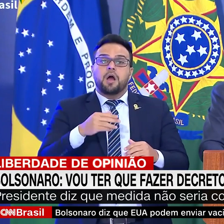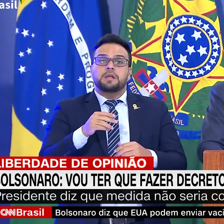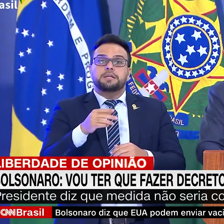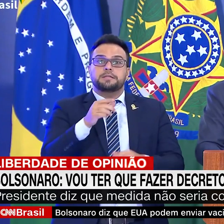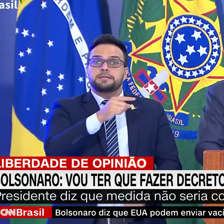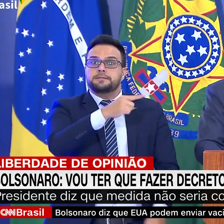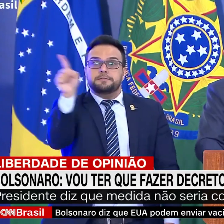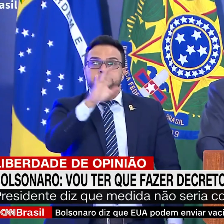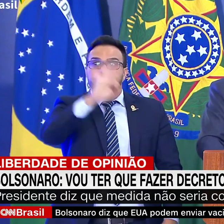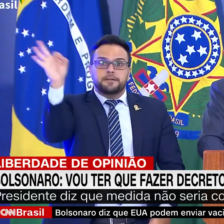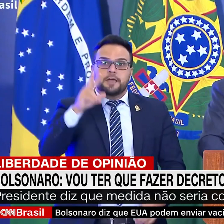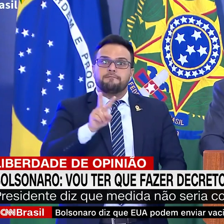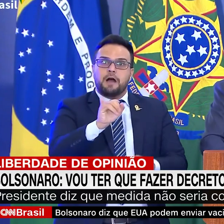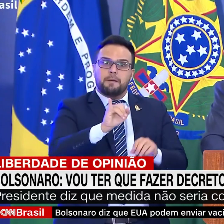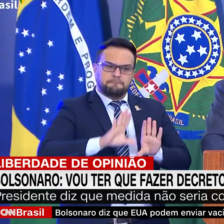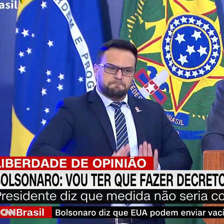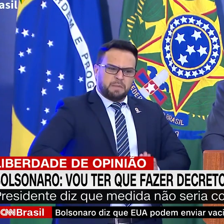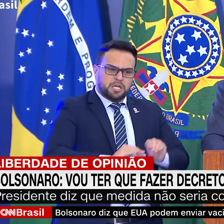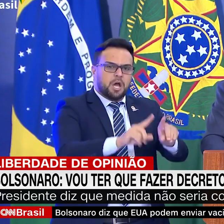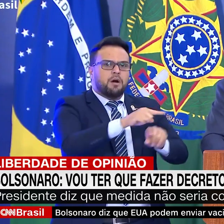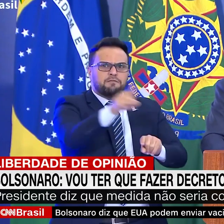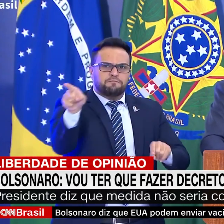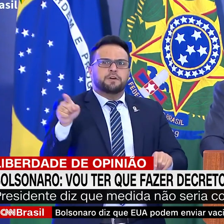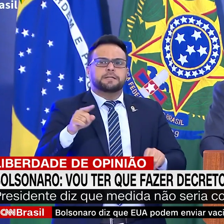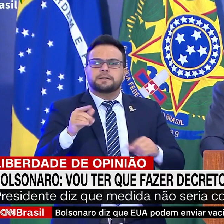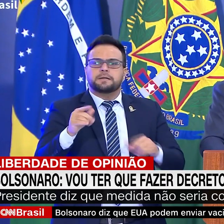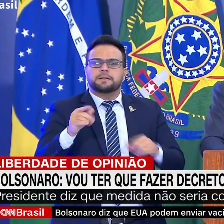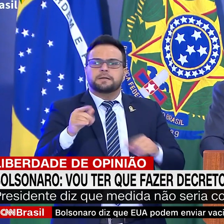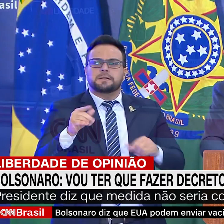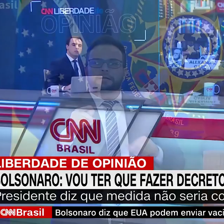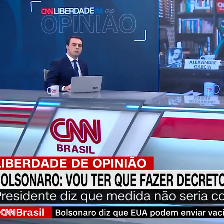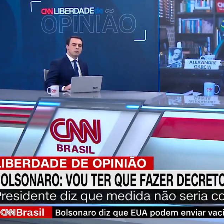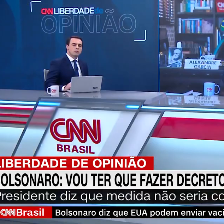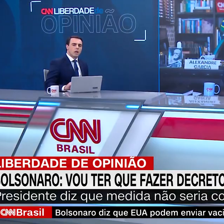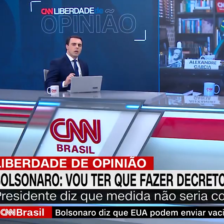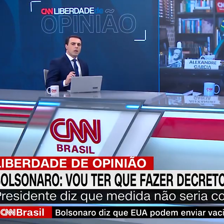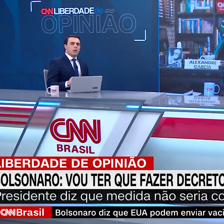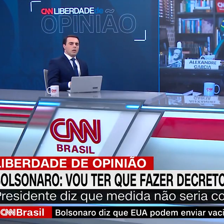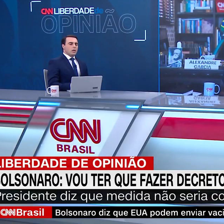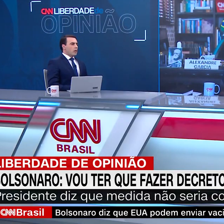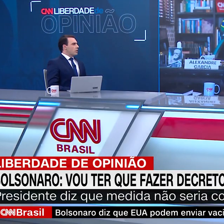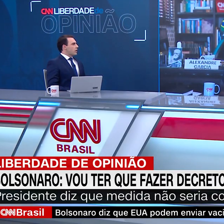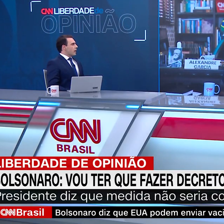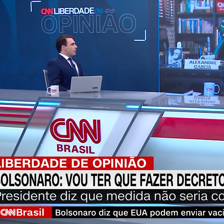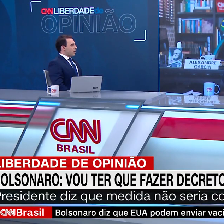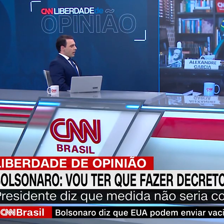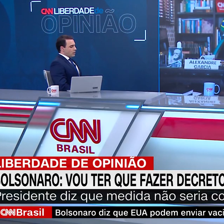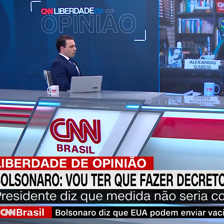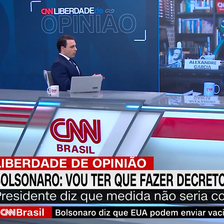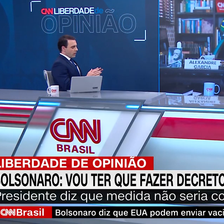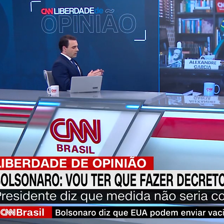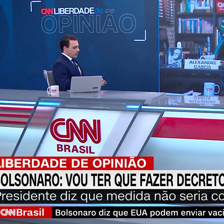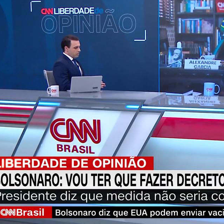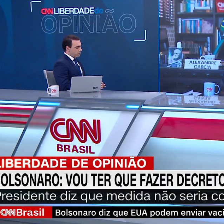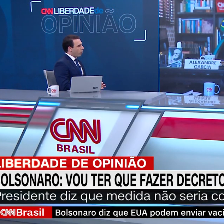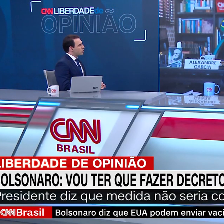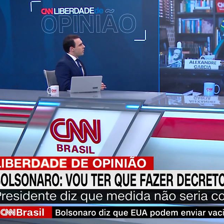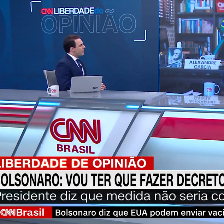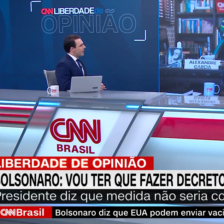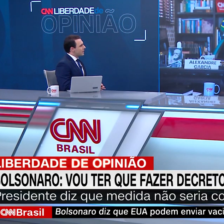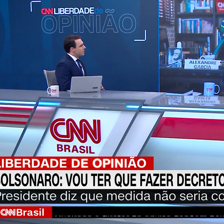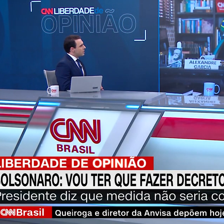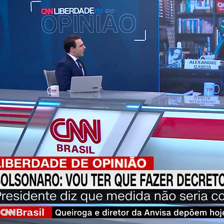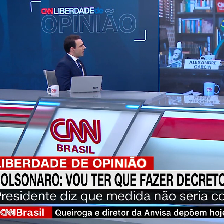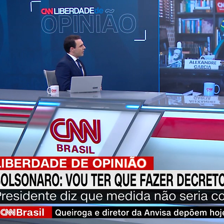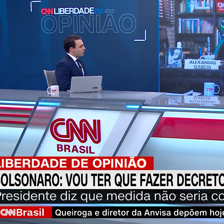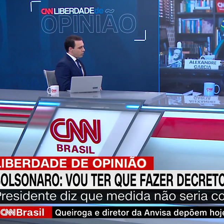é secreto não houve contestar quem quer que seja a Vitória gente queria que você falasse sobre essa